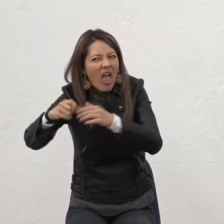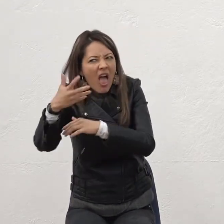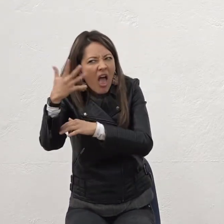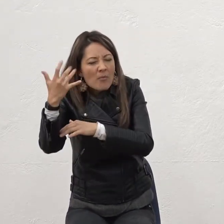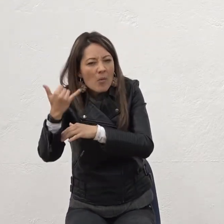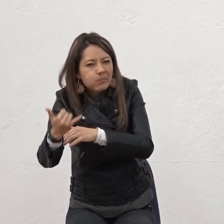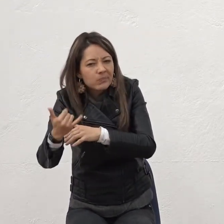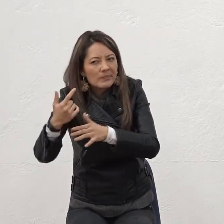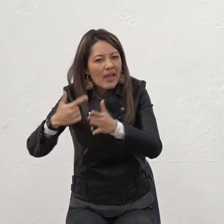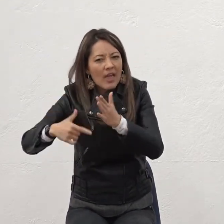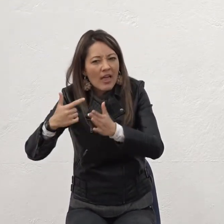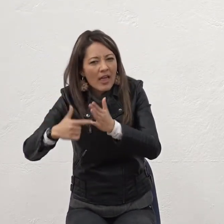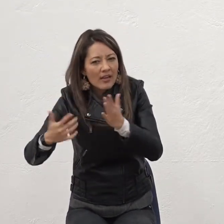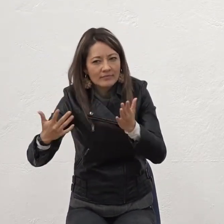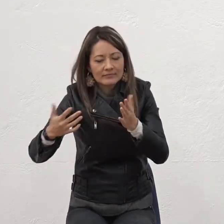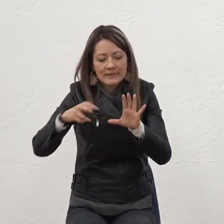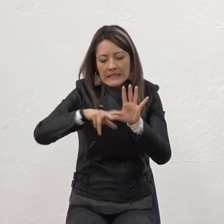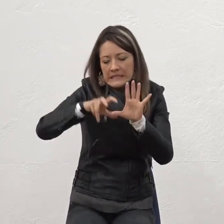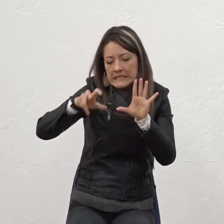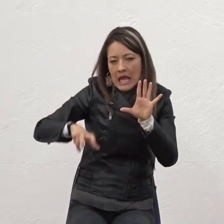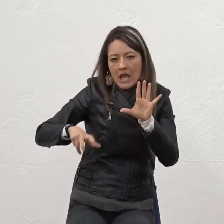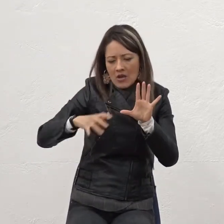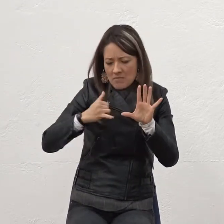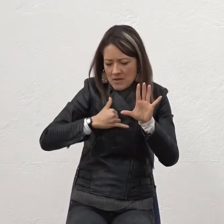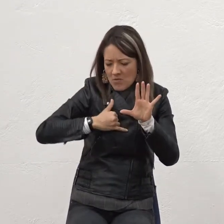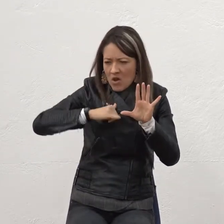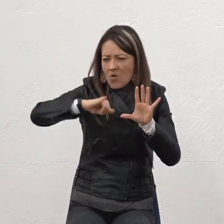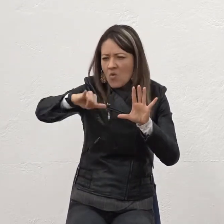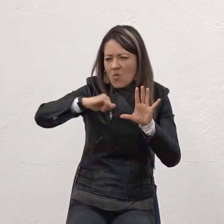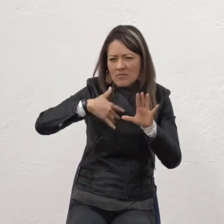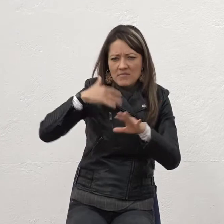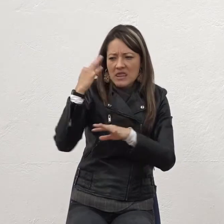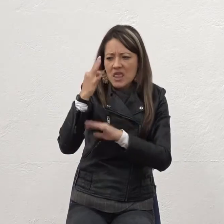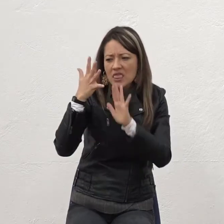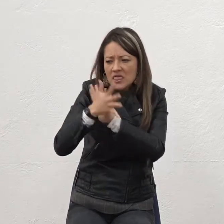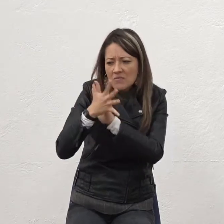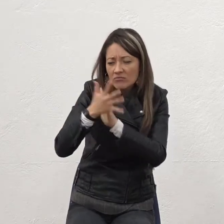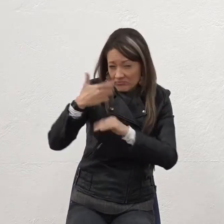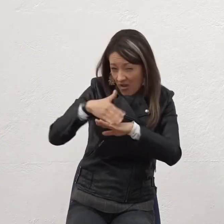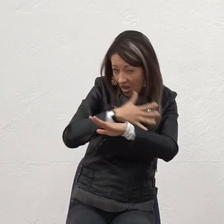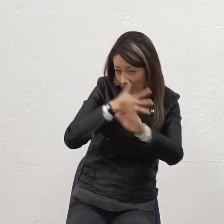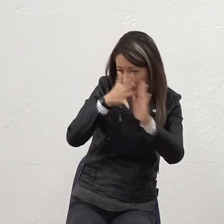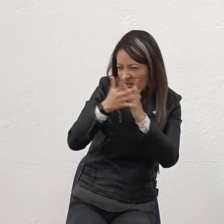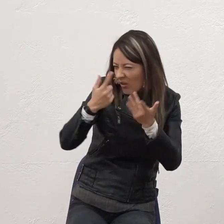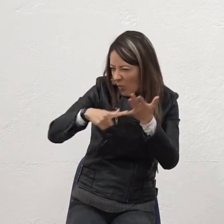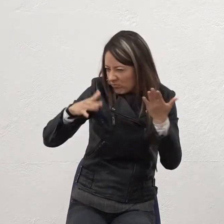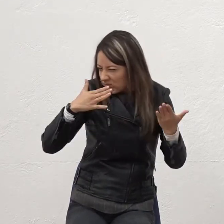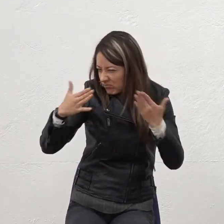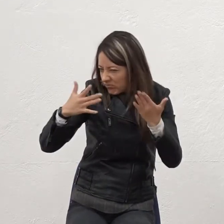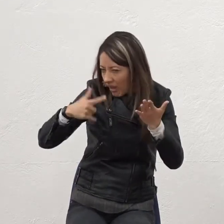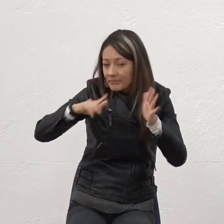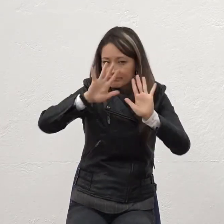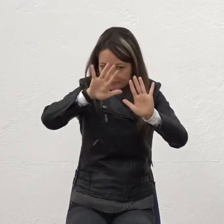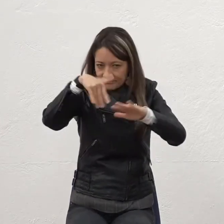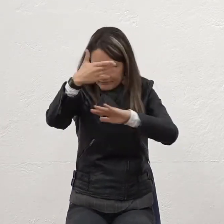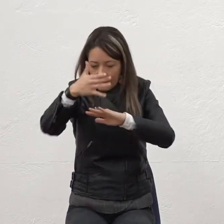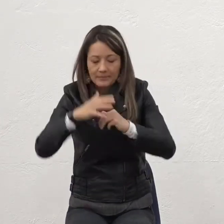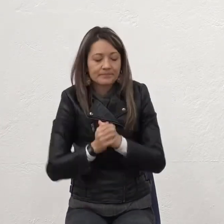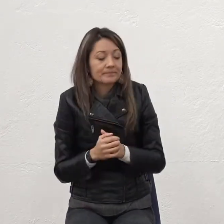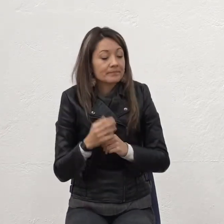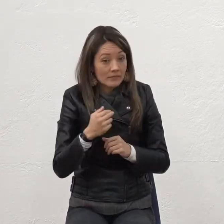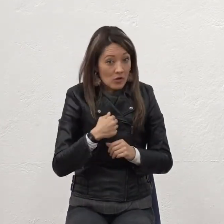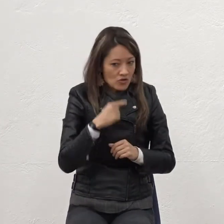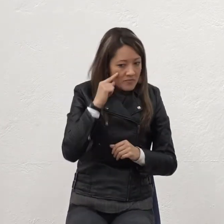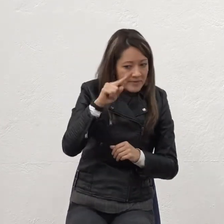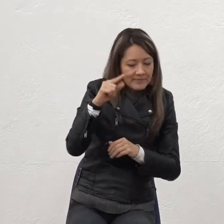árbol, qué tiene que ver Zaqueo conmigo, con mi testimonio. Resulta que estaba mirando lo que